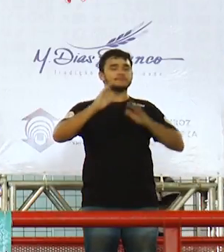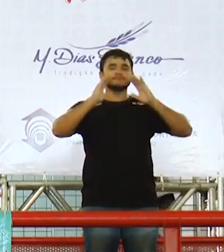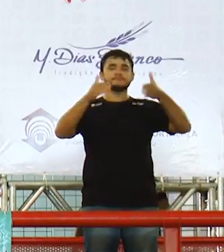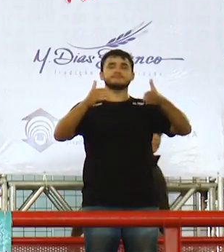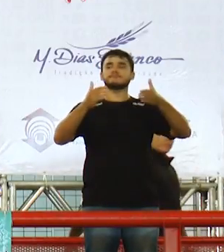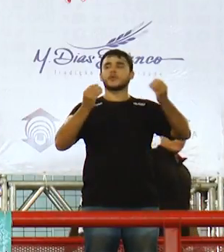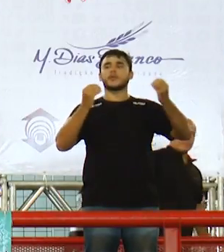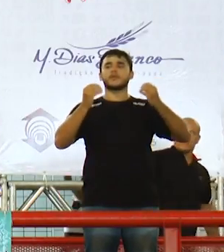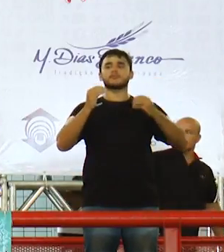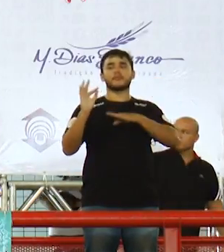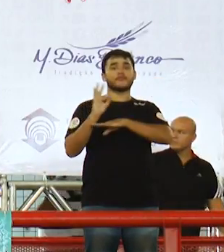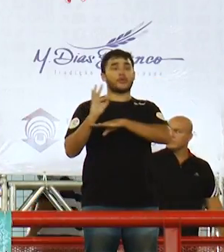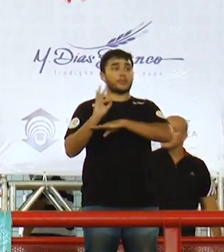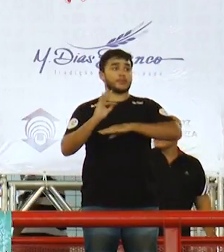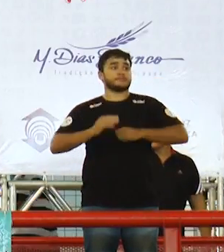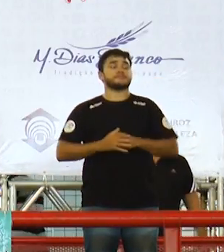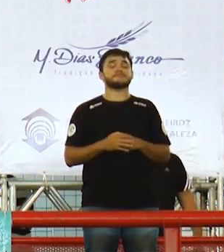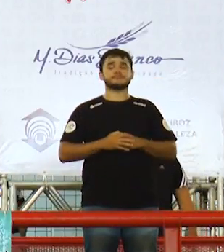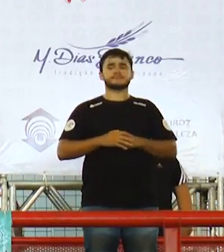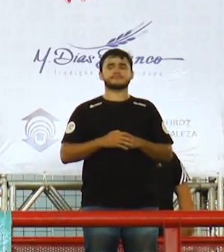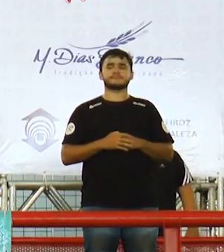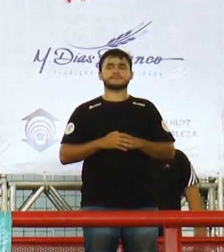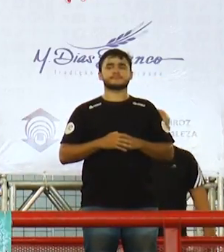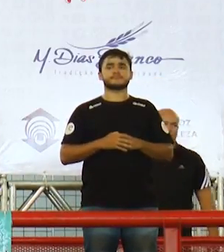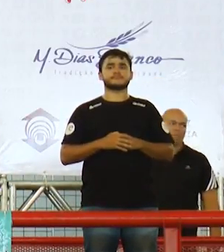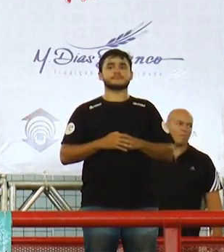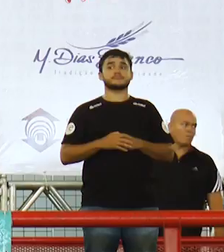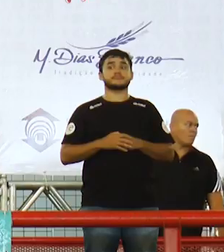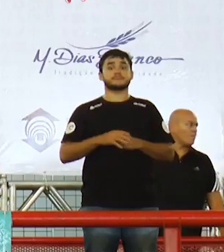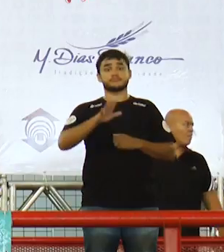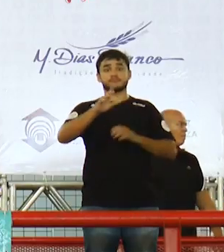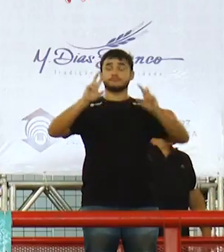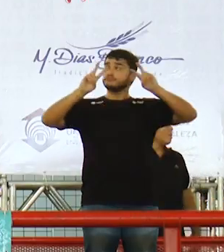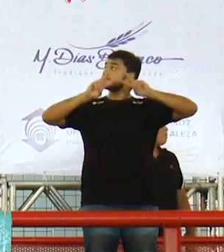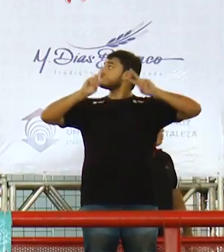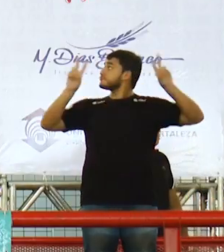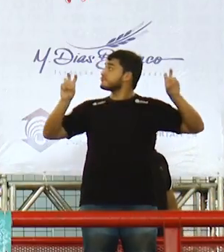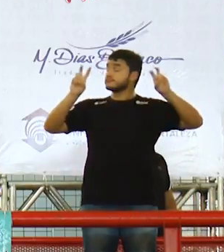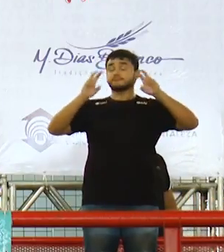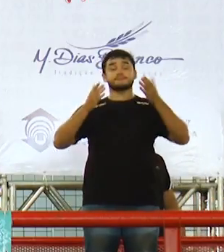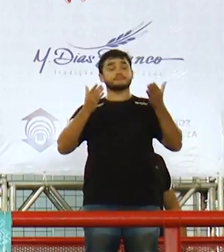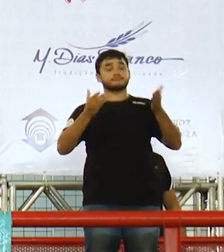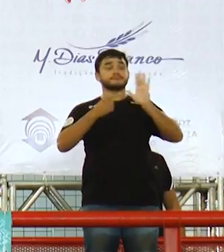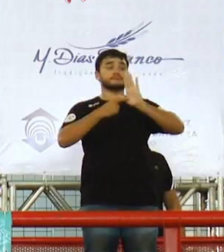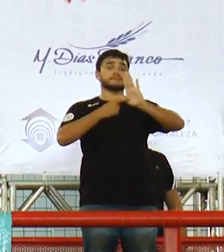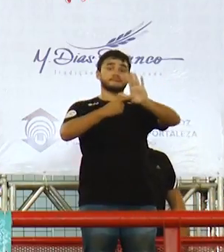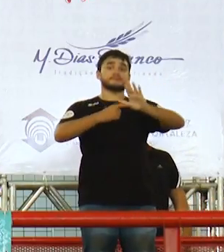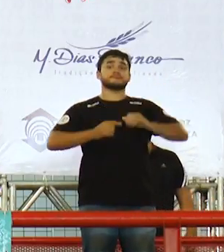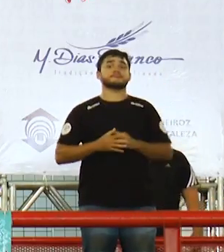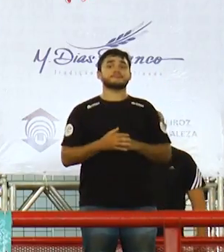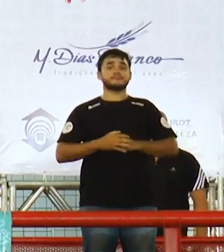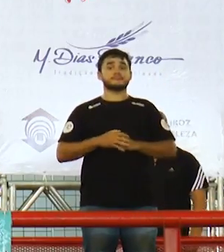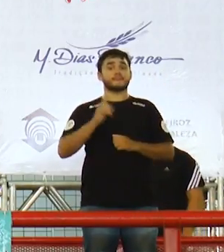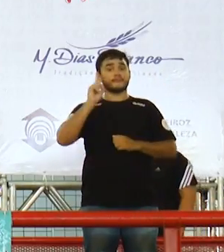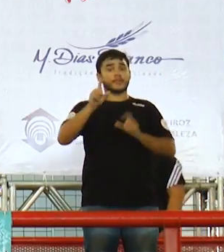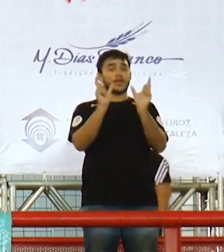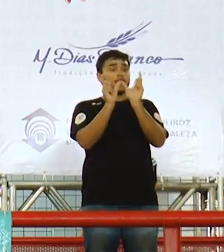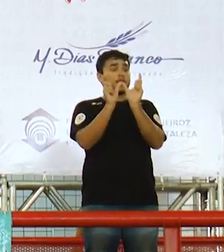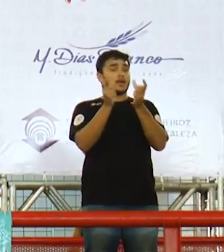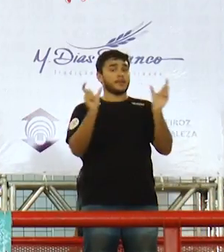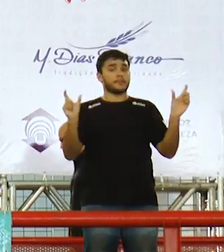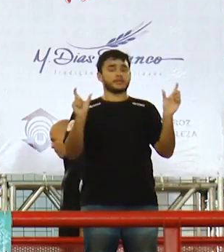linguagem formal. Tanto que o título da nossa história hoje aqui é a